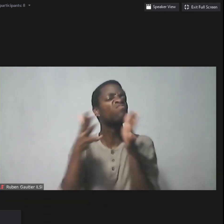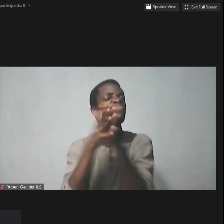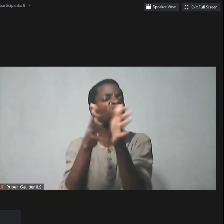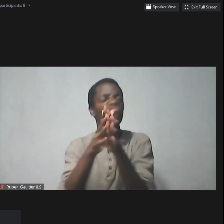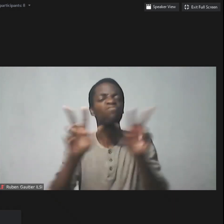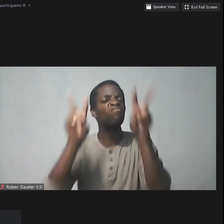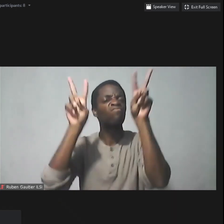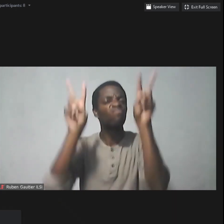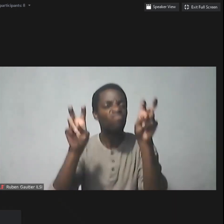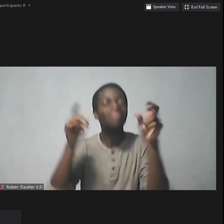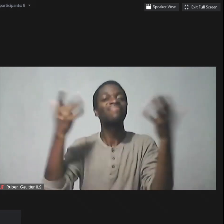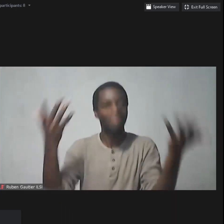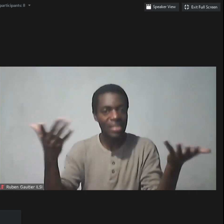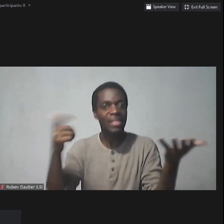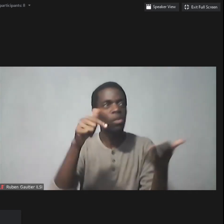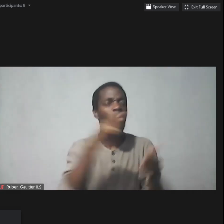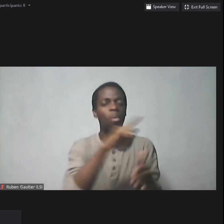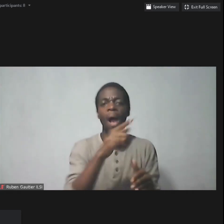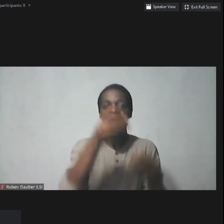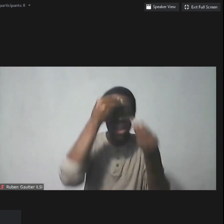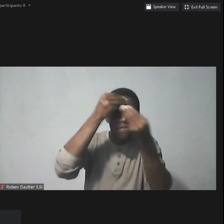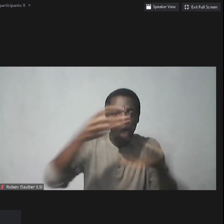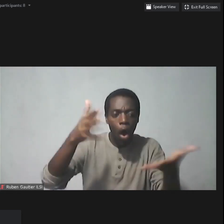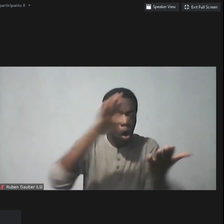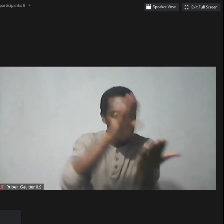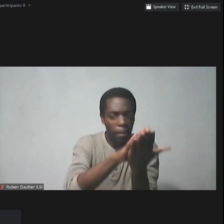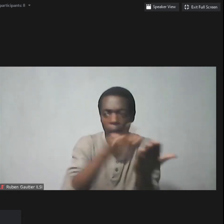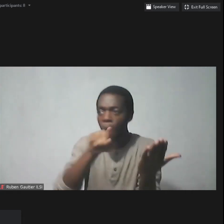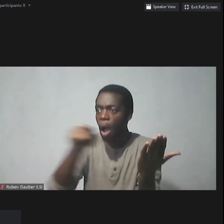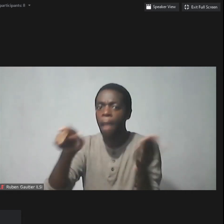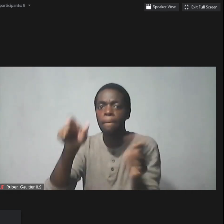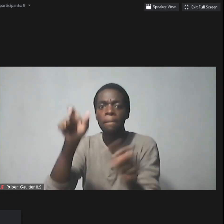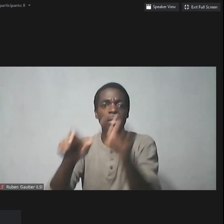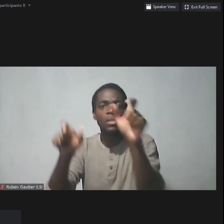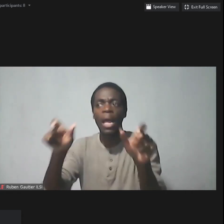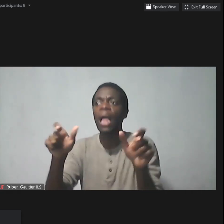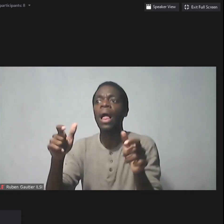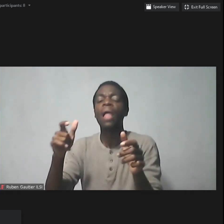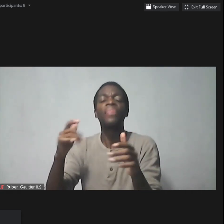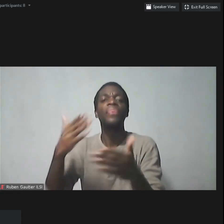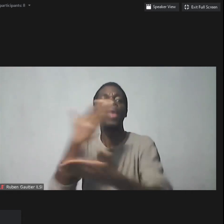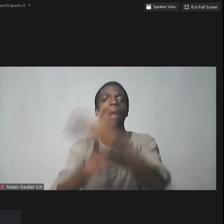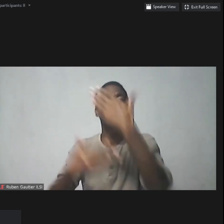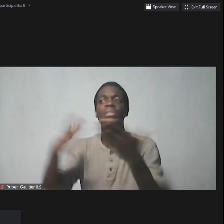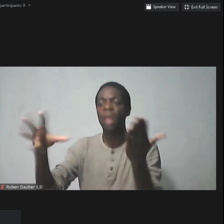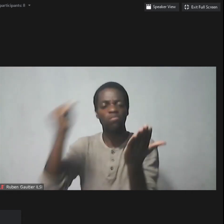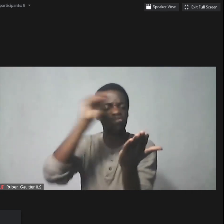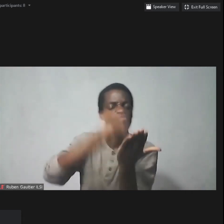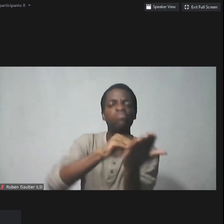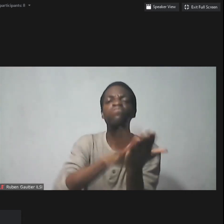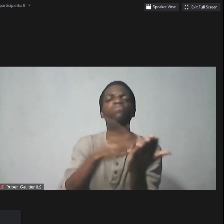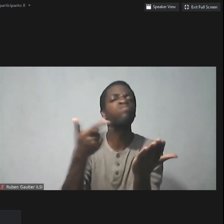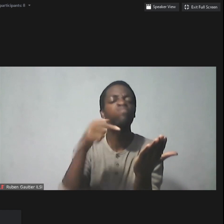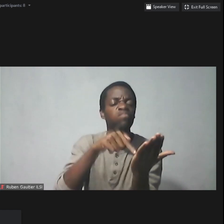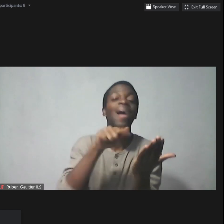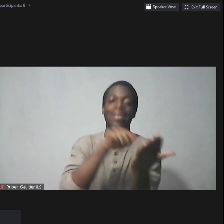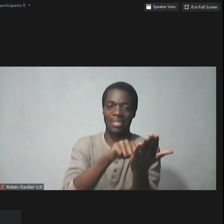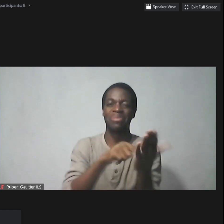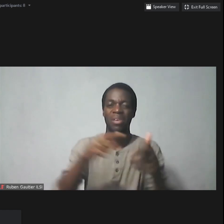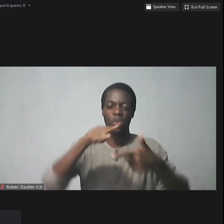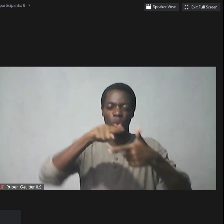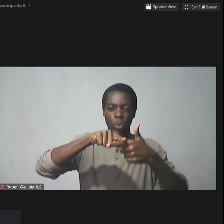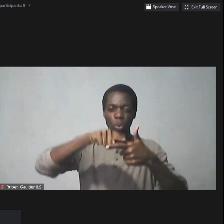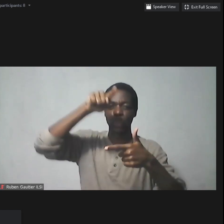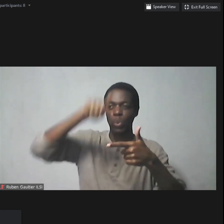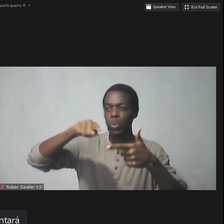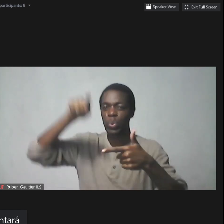con discapacidad de la Alianza Internacional de Discapacidad, y es un informe sobre justamente datos estadísticos y personas